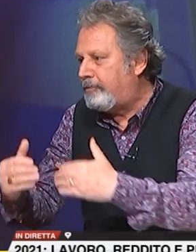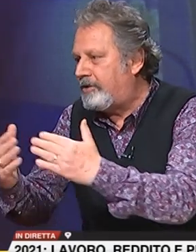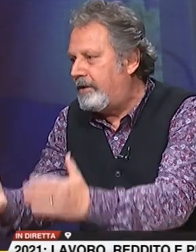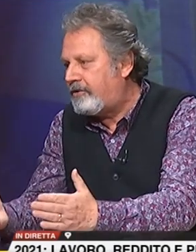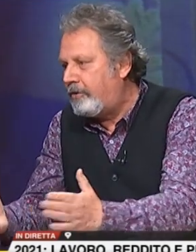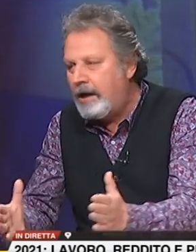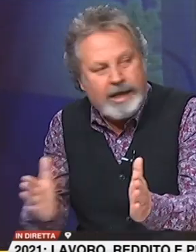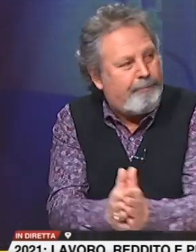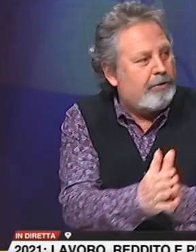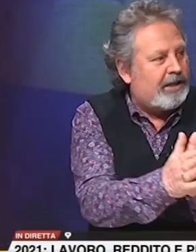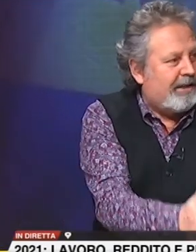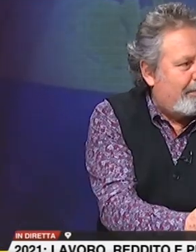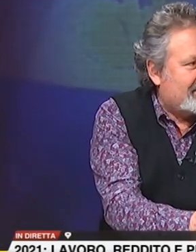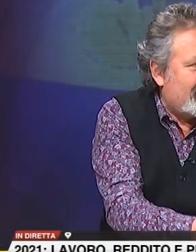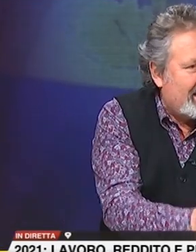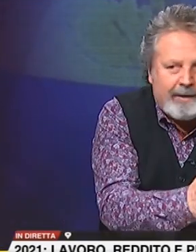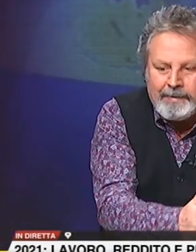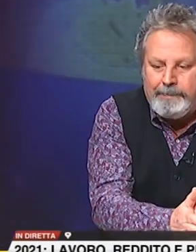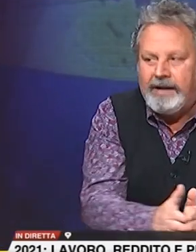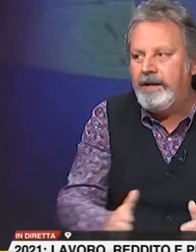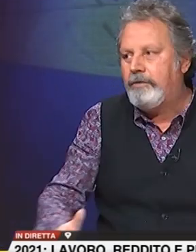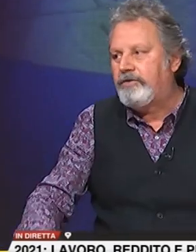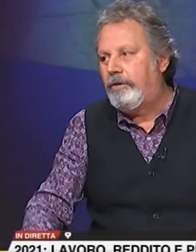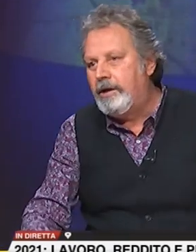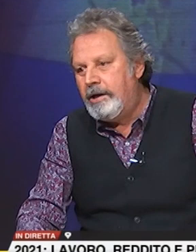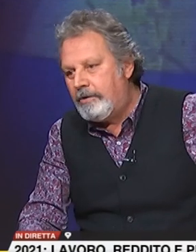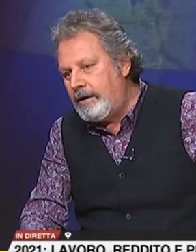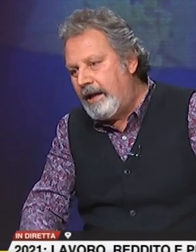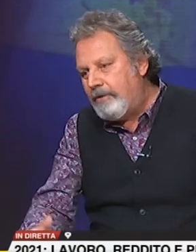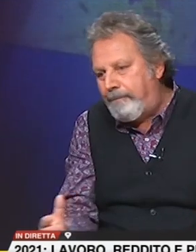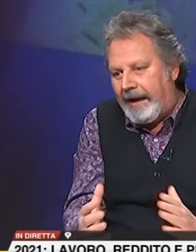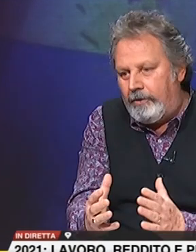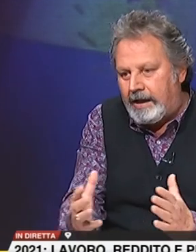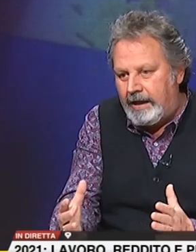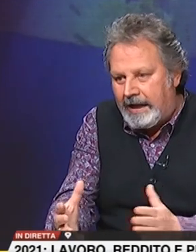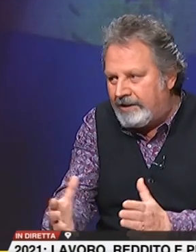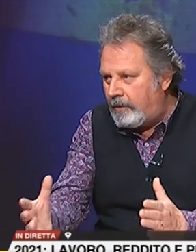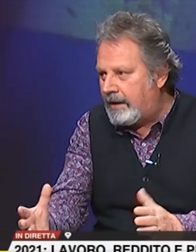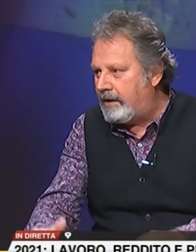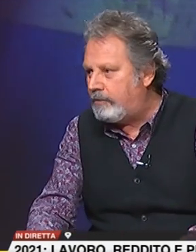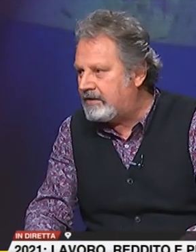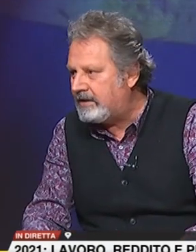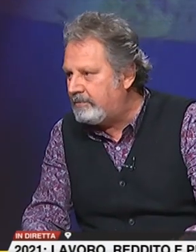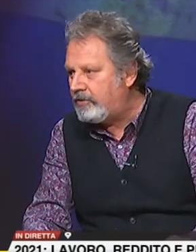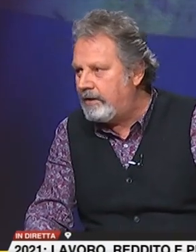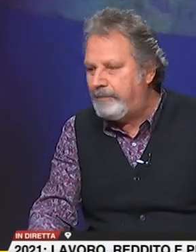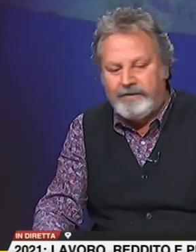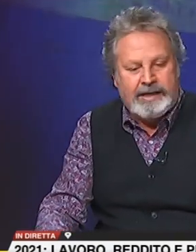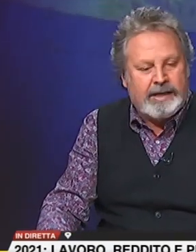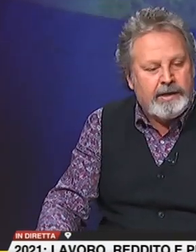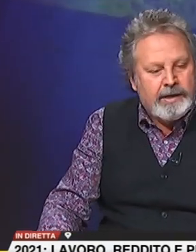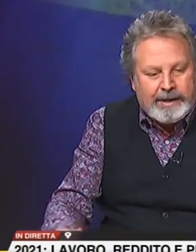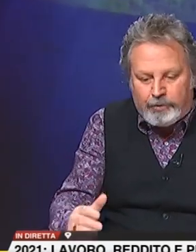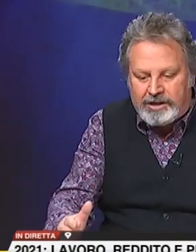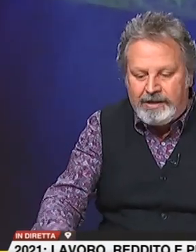ho messo a disposizione dei soldi e poi non c'è il tempo materiale per avere quei soldi. Quindi è un appello che lancio anche da questa trasmissione per